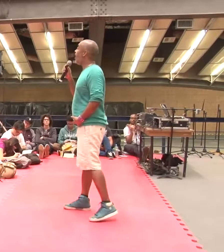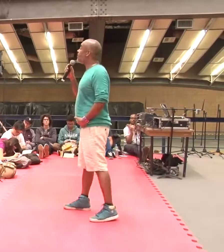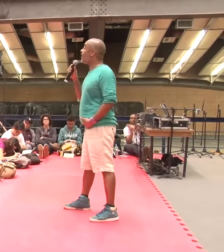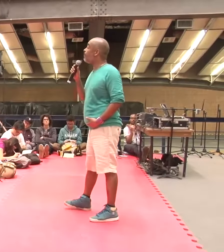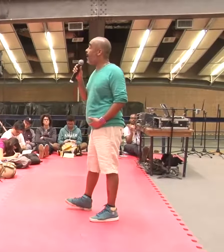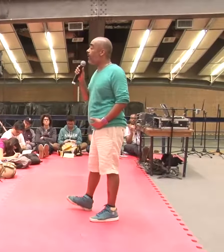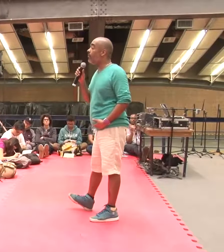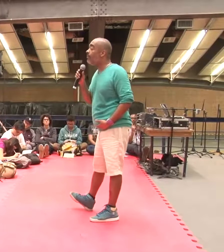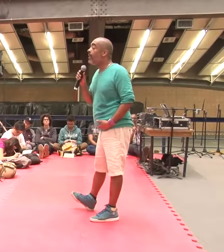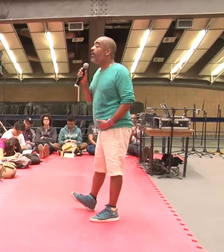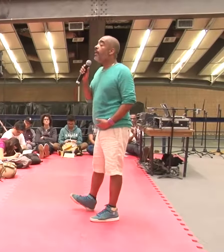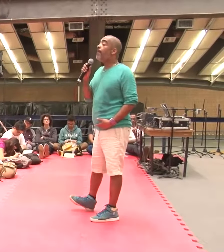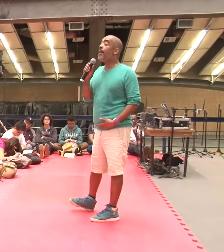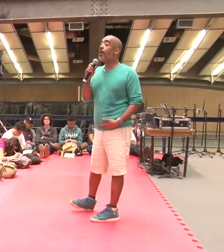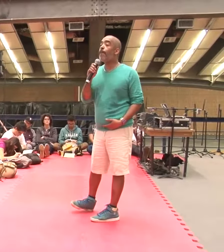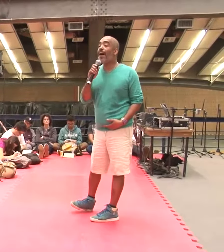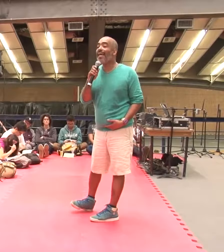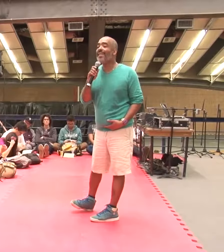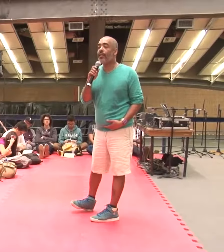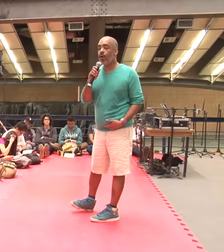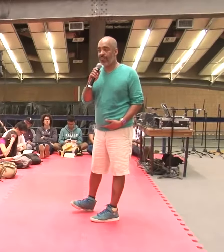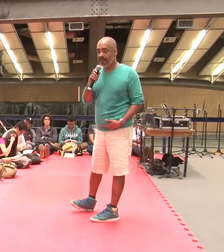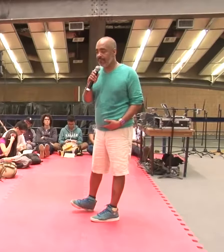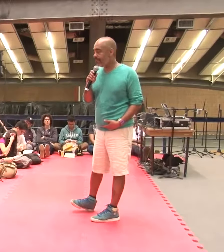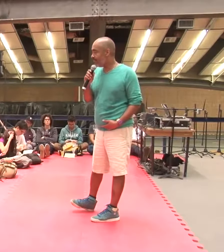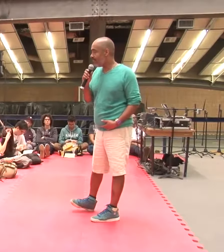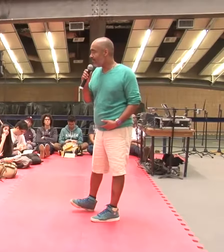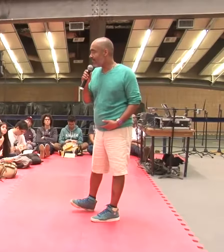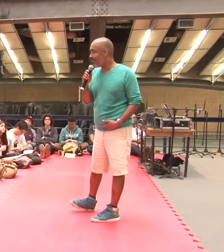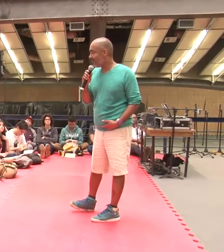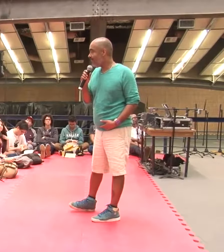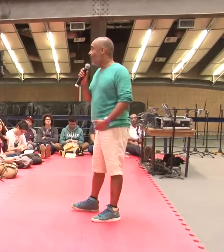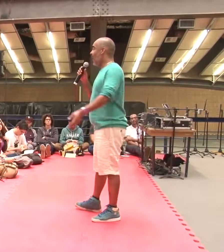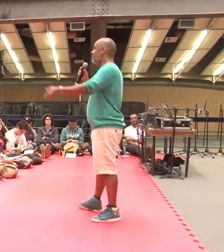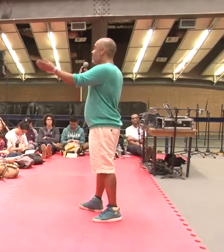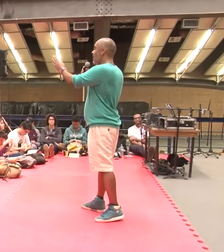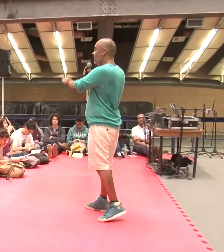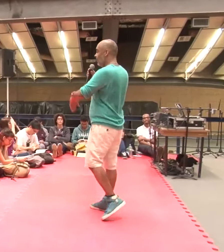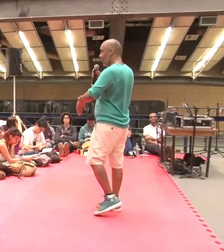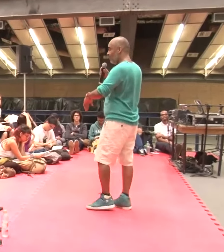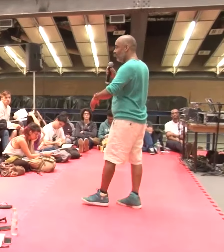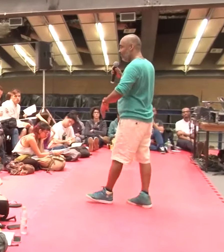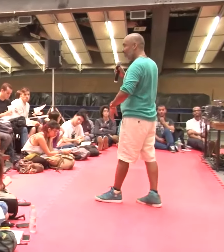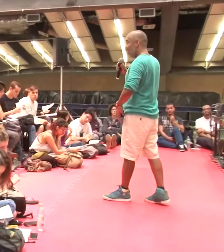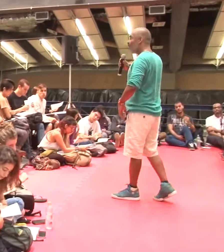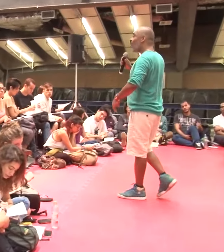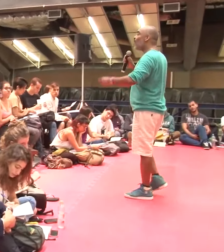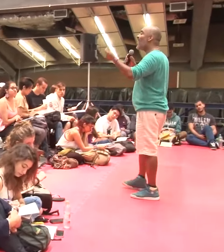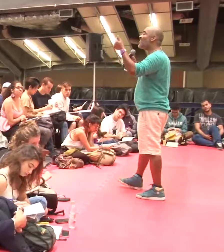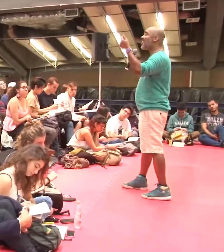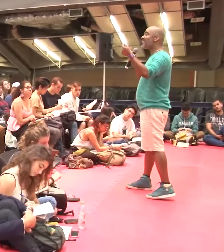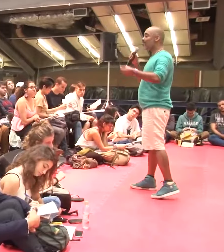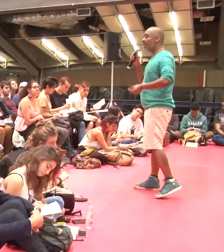o dote era pago pelo pai da noiva, a família do noivo,